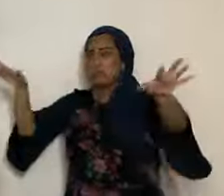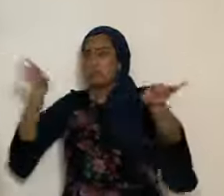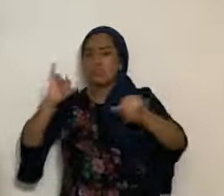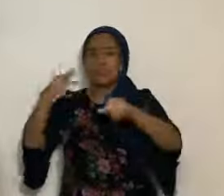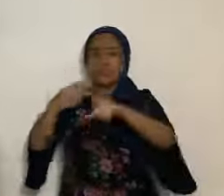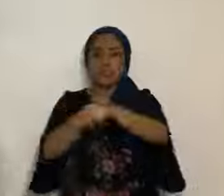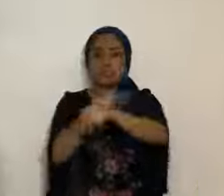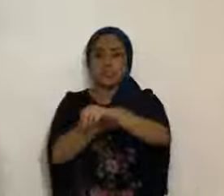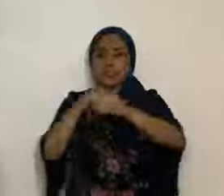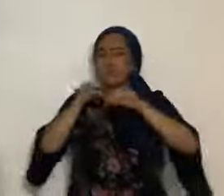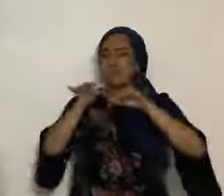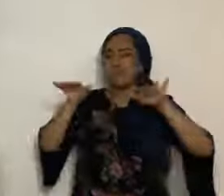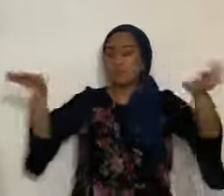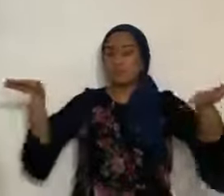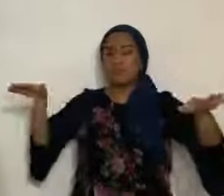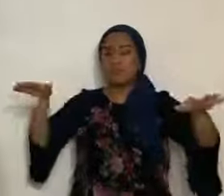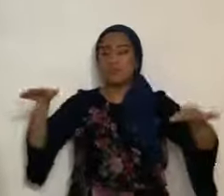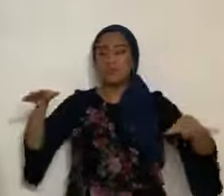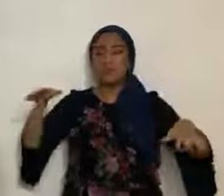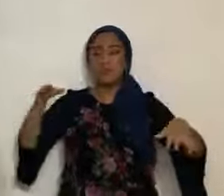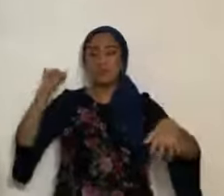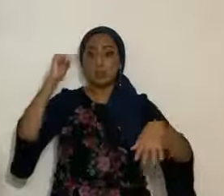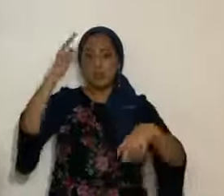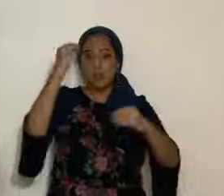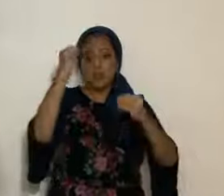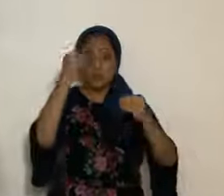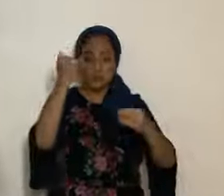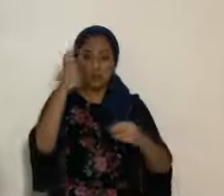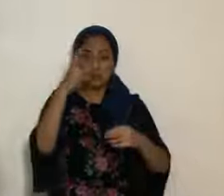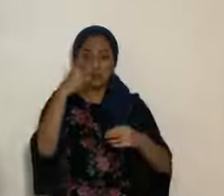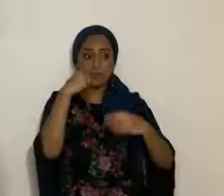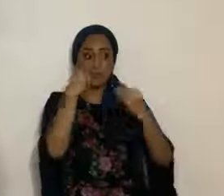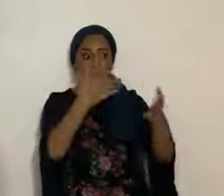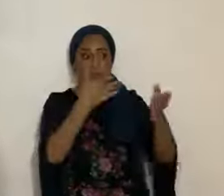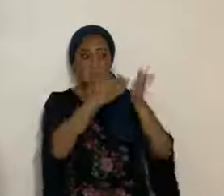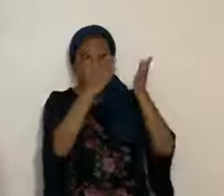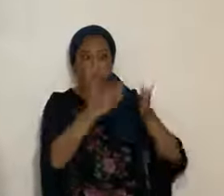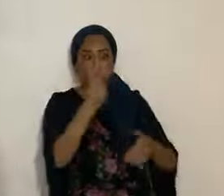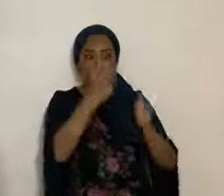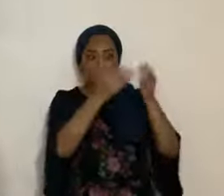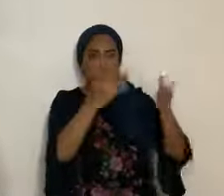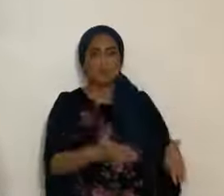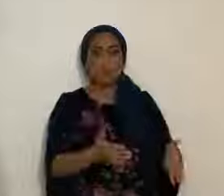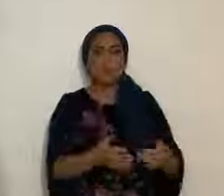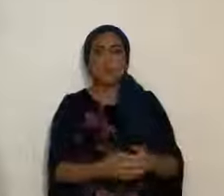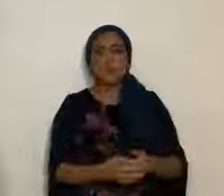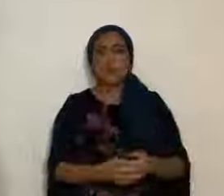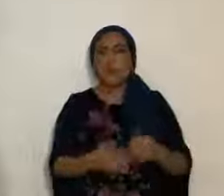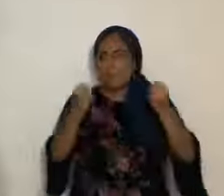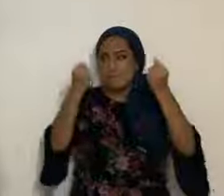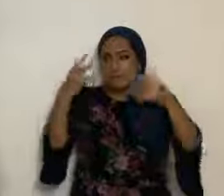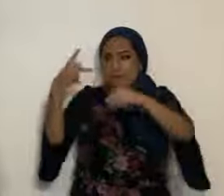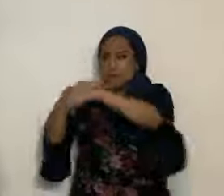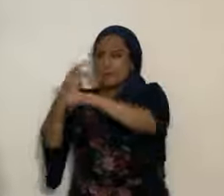pastor. Entonces dijo a sus discípulos: a la verdad la mies es mucha, mas los obreros pocos.